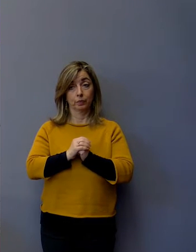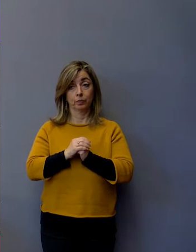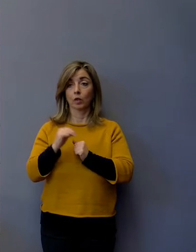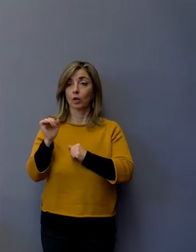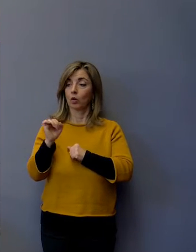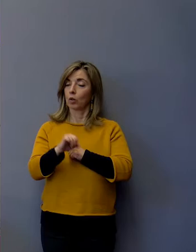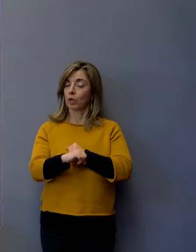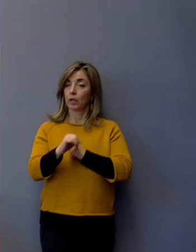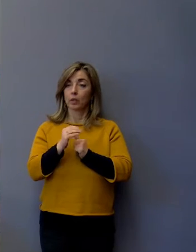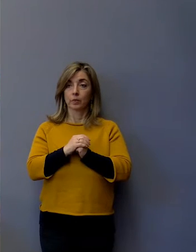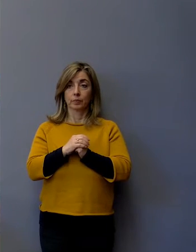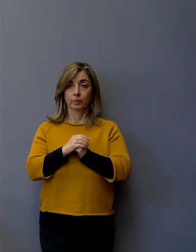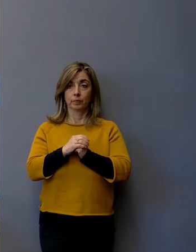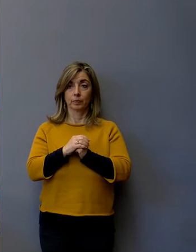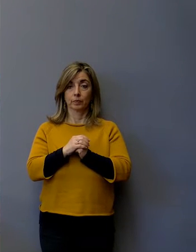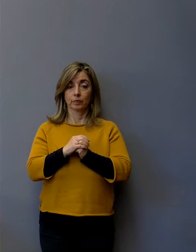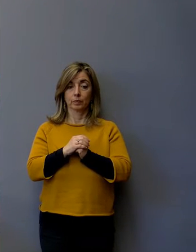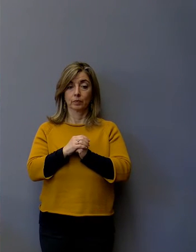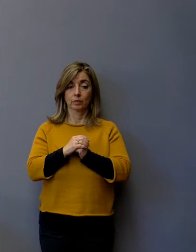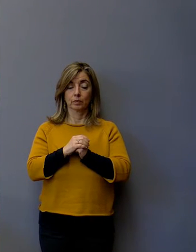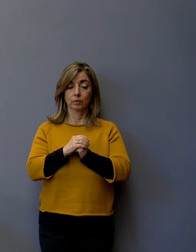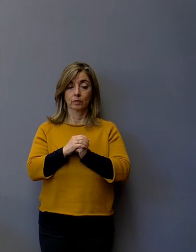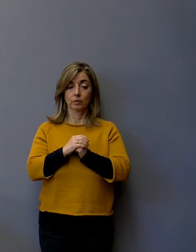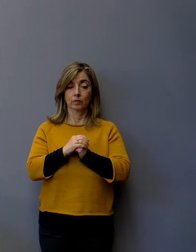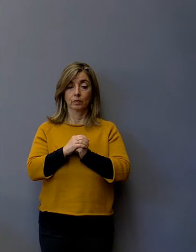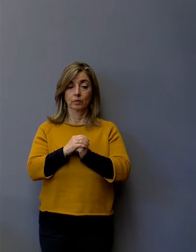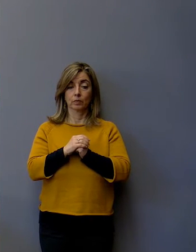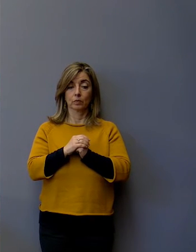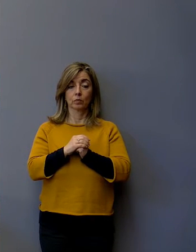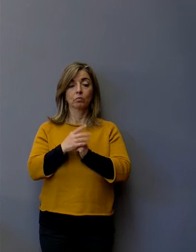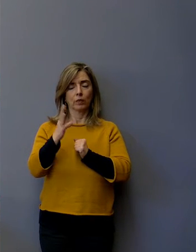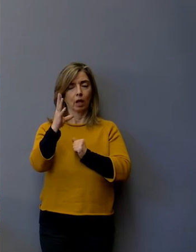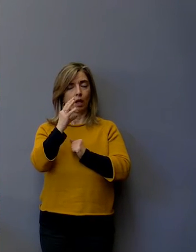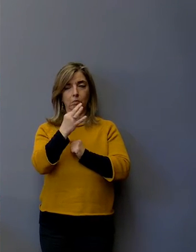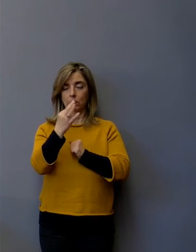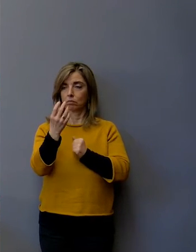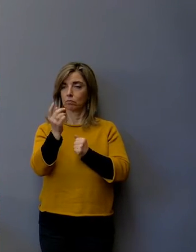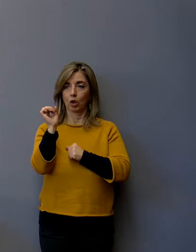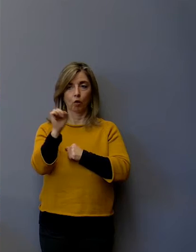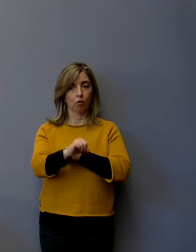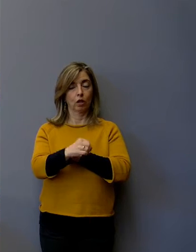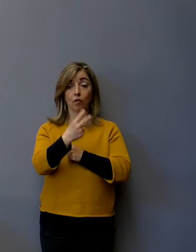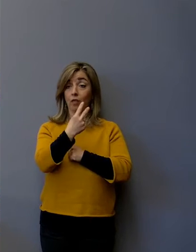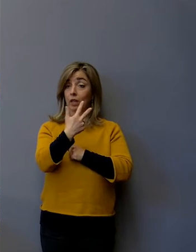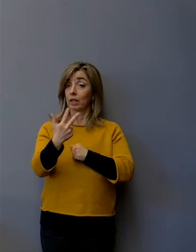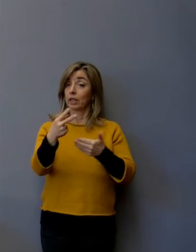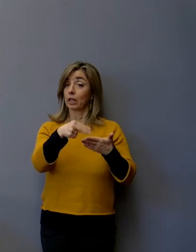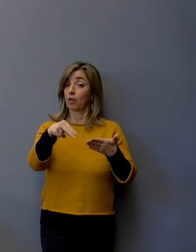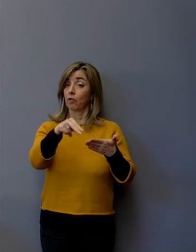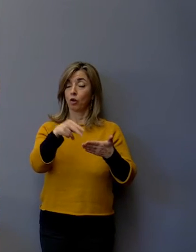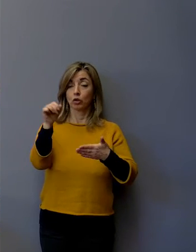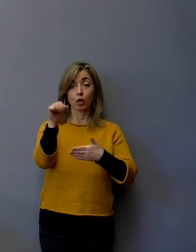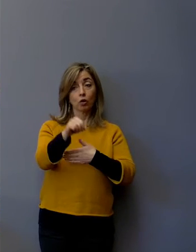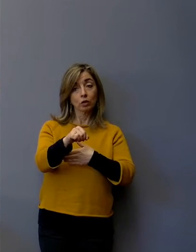ha capito perfettamente incontrare 23 voti contrari 16